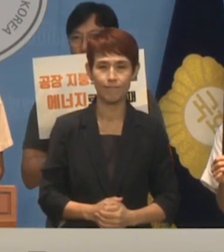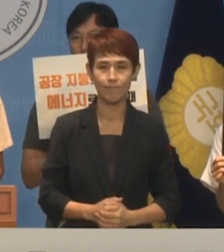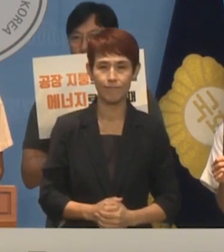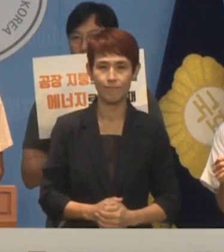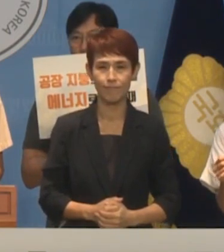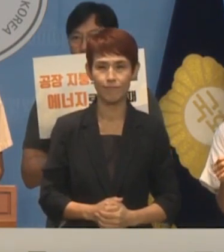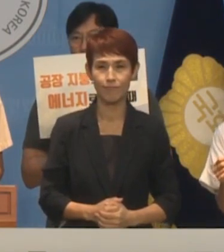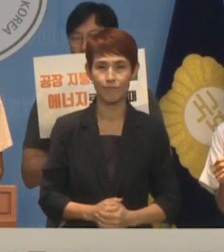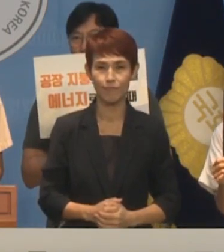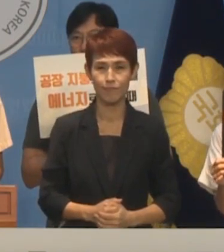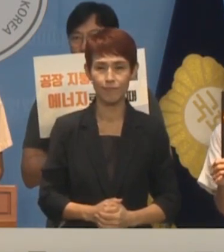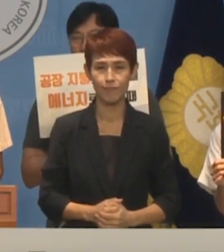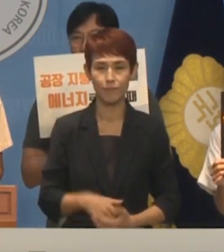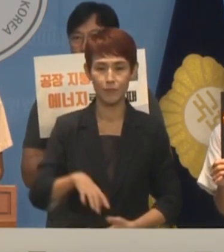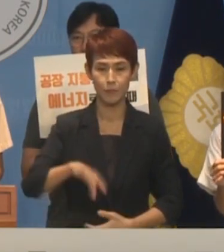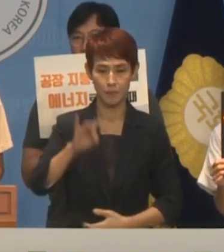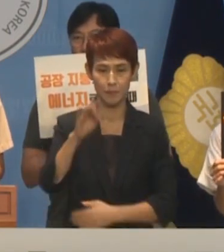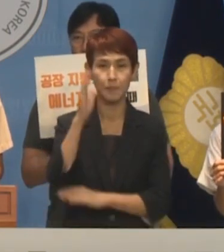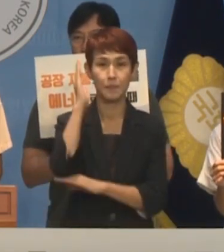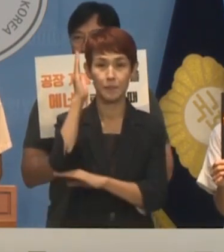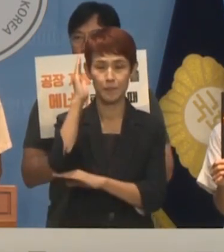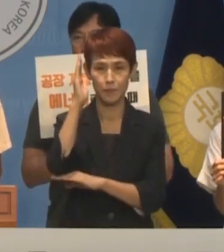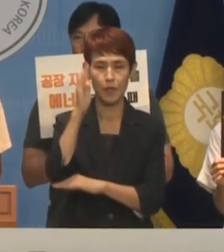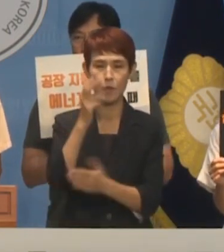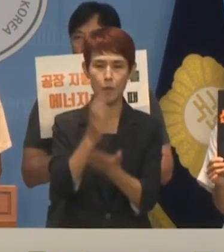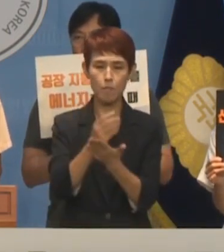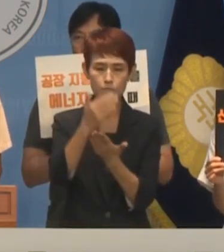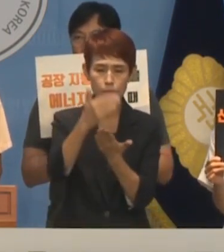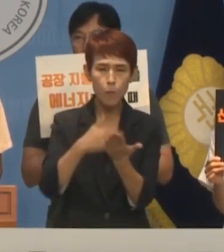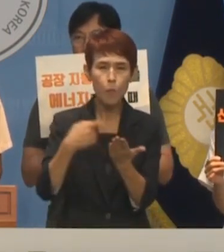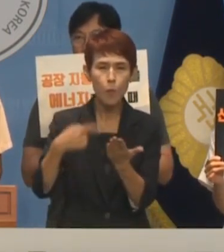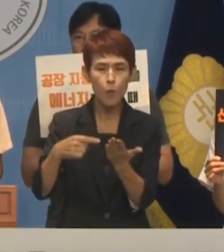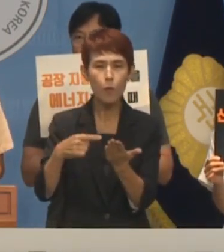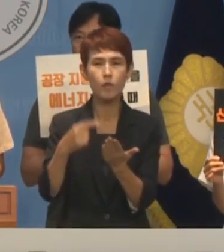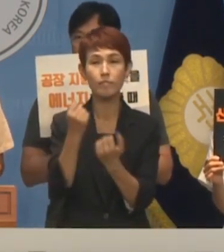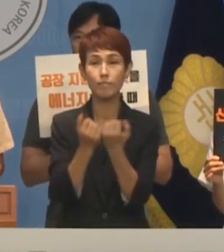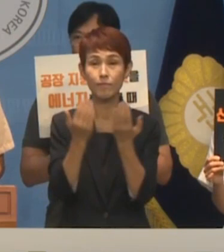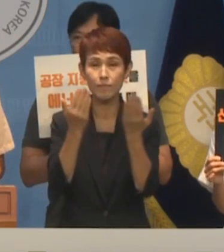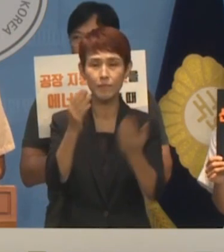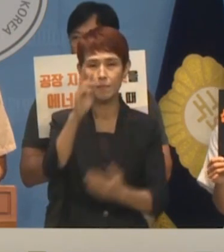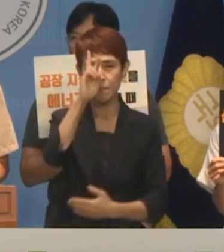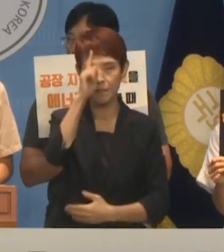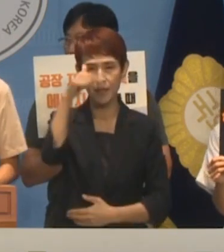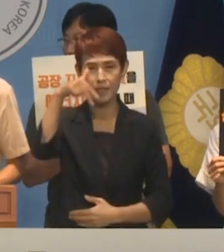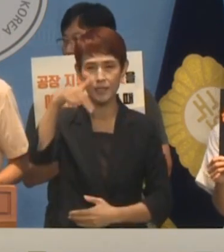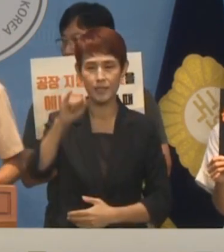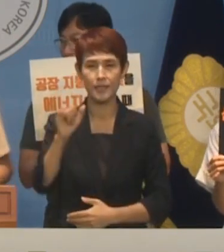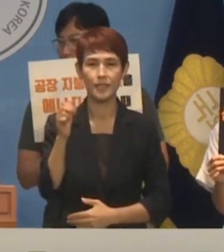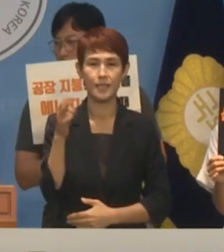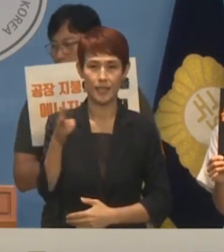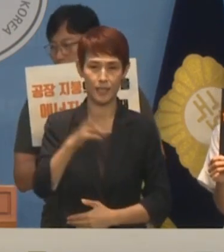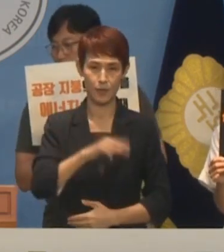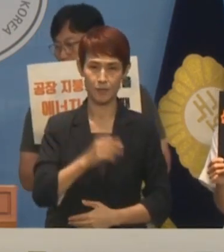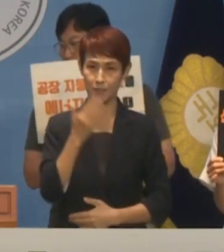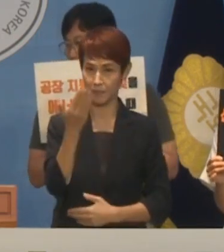시작하면서 기조발언 및 법안 소개를 박지혜 의원님께서 해주시겠습니다.